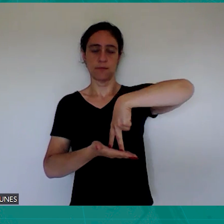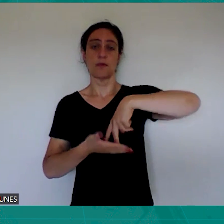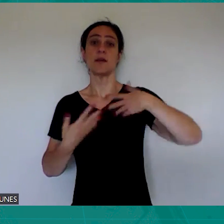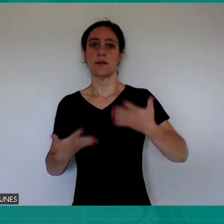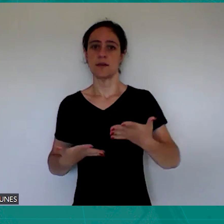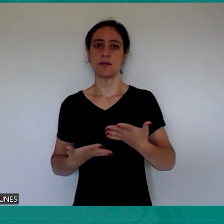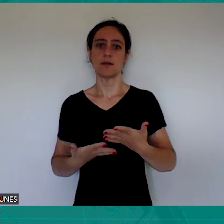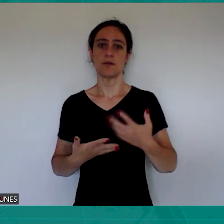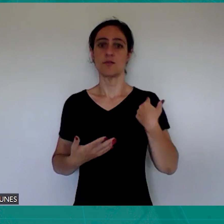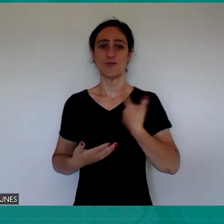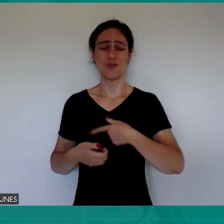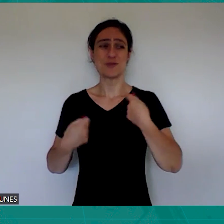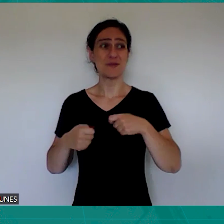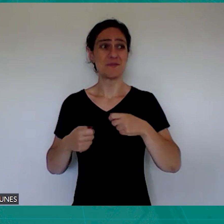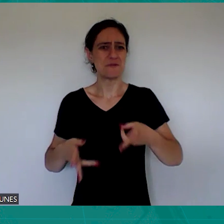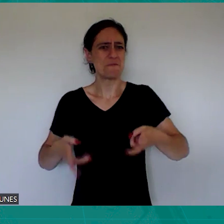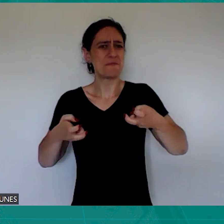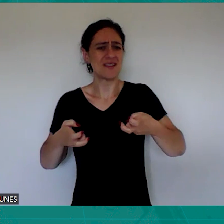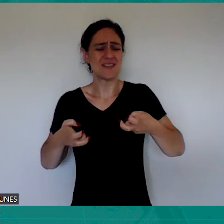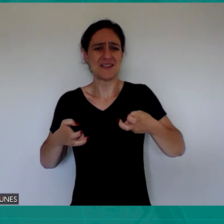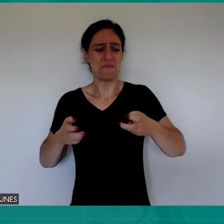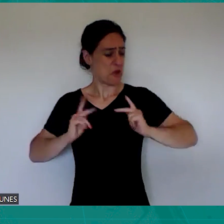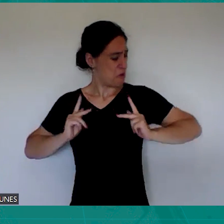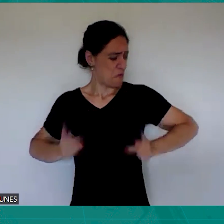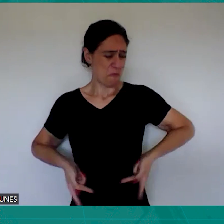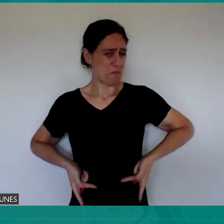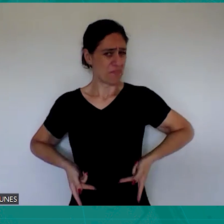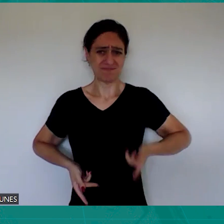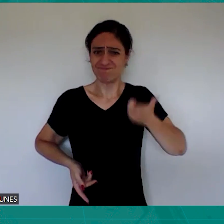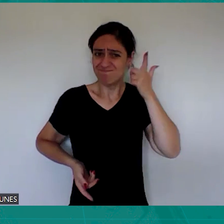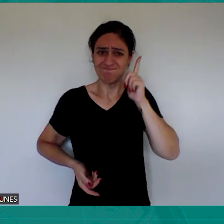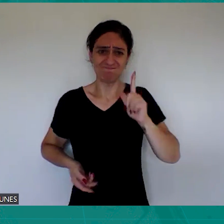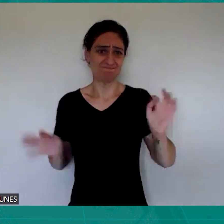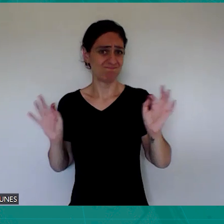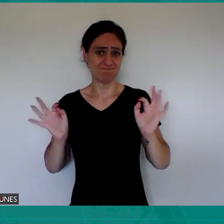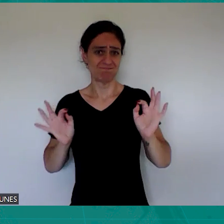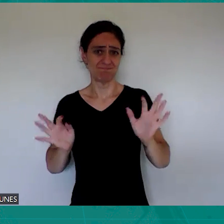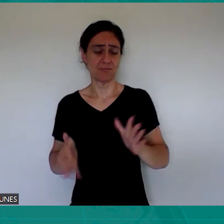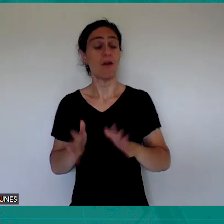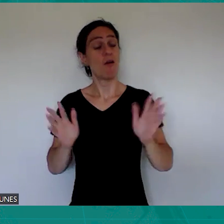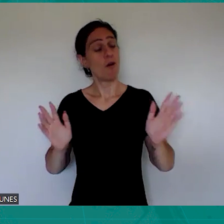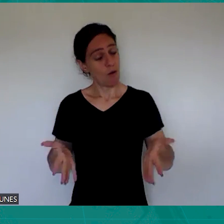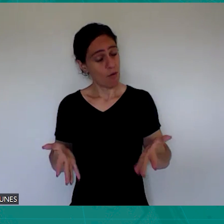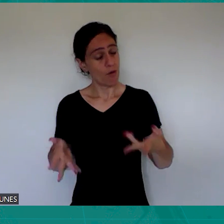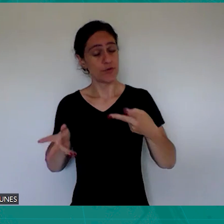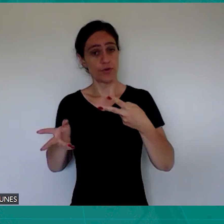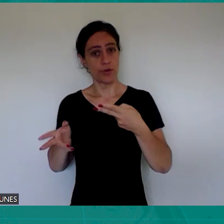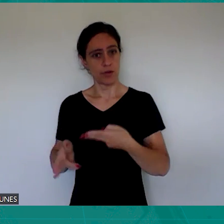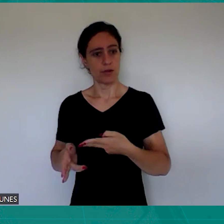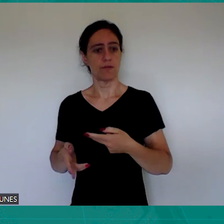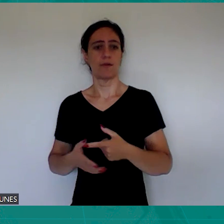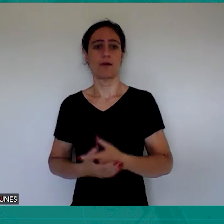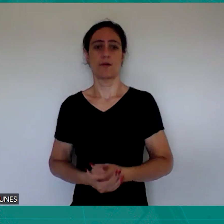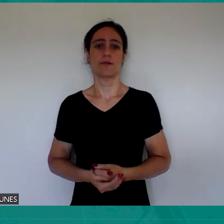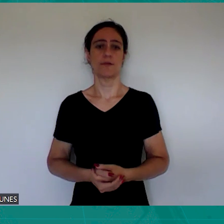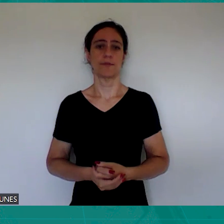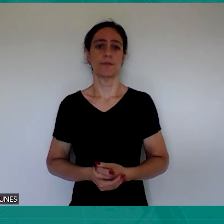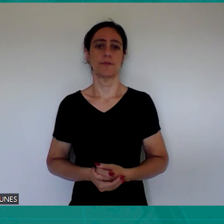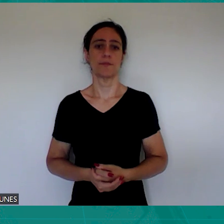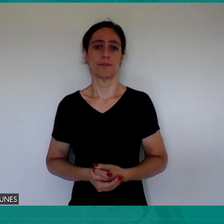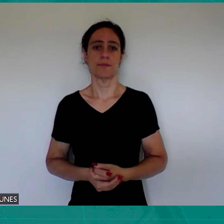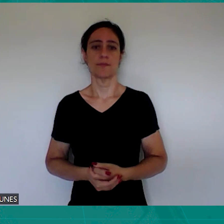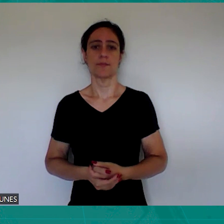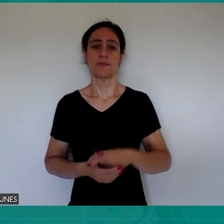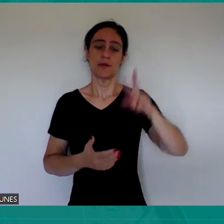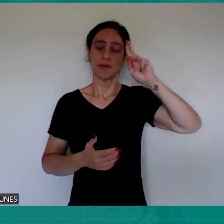da lógica humana, fora da lógica humana. Hoje a mesma coisa, irmãos. Hoje o Senhor continua fazendo